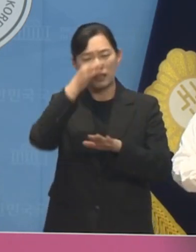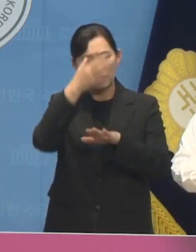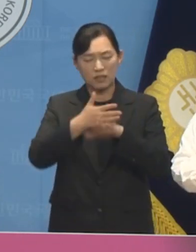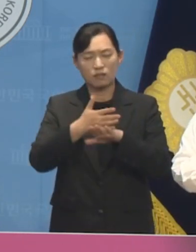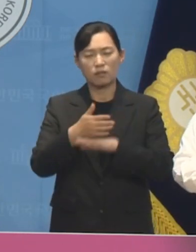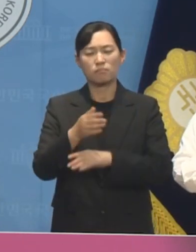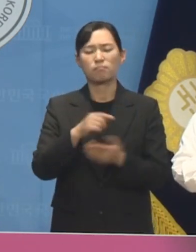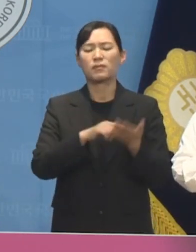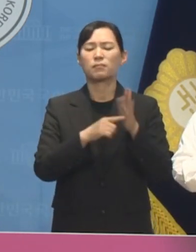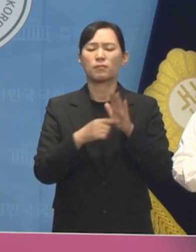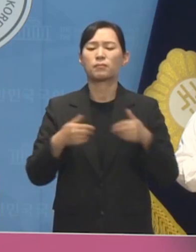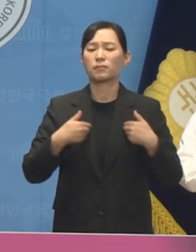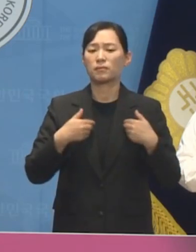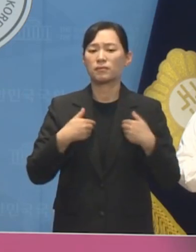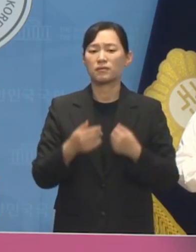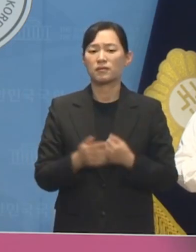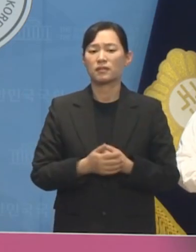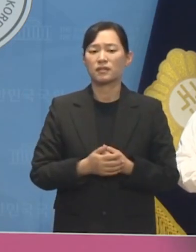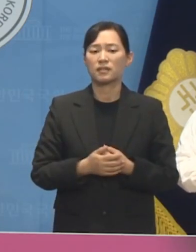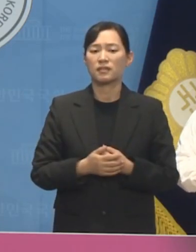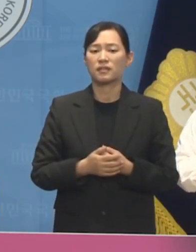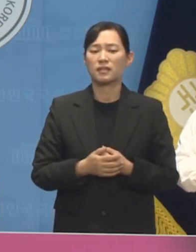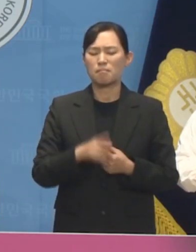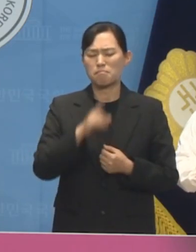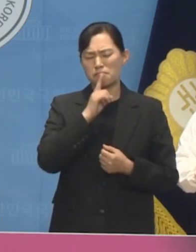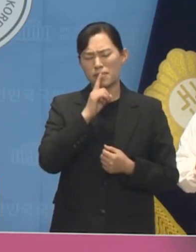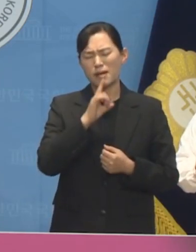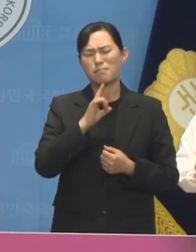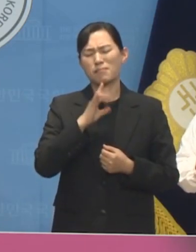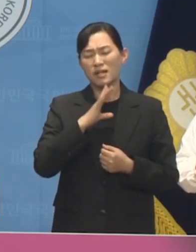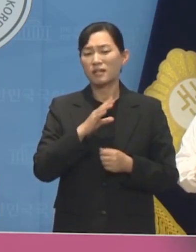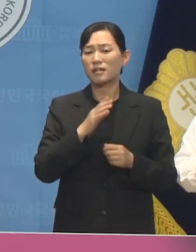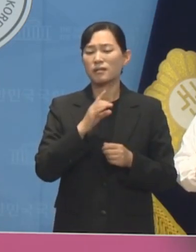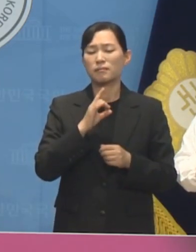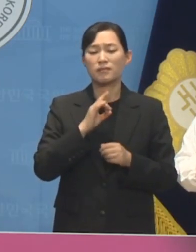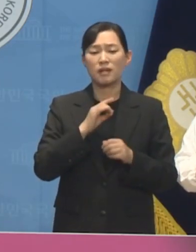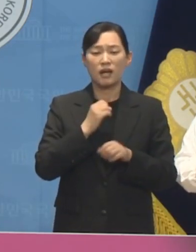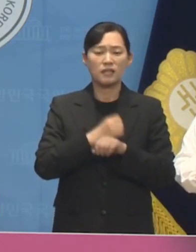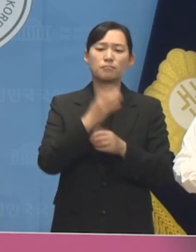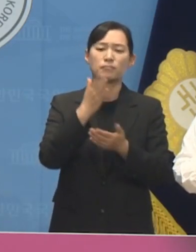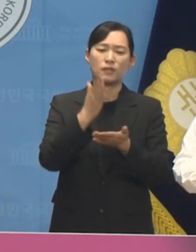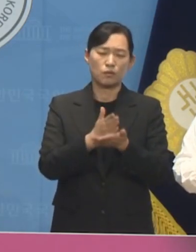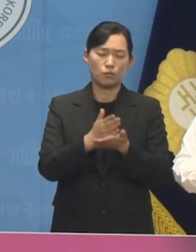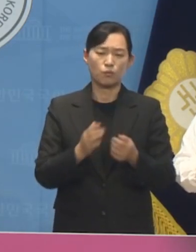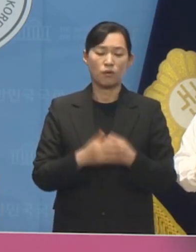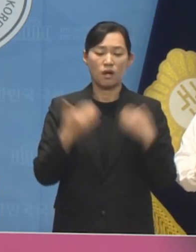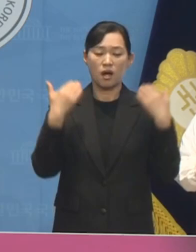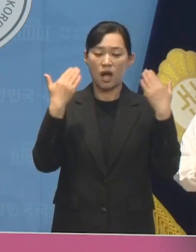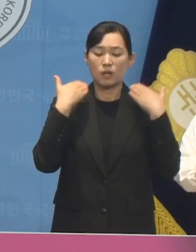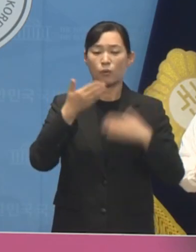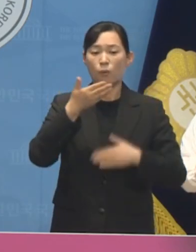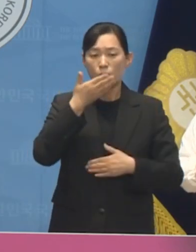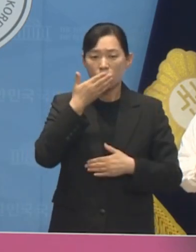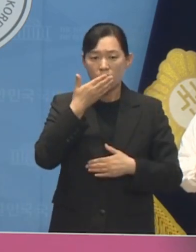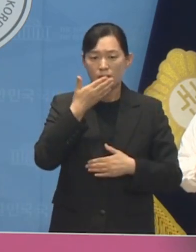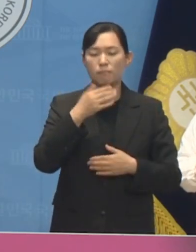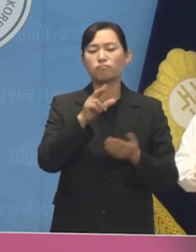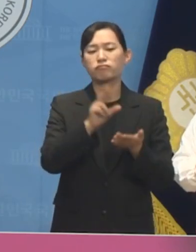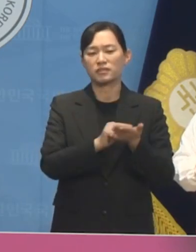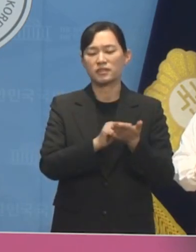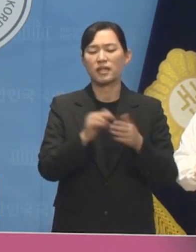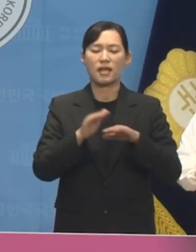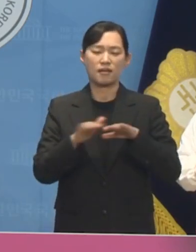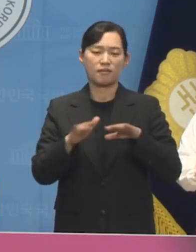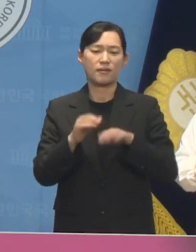합니다. 민생 말잔치만 할 것이 아니라 정치권과 대선 후보들은 학교급식 종합대책을